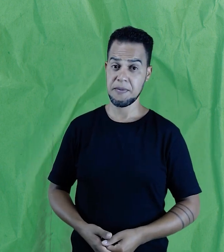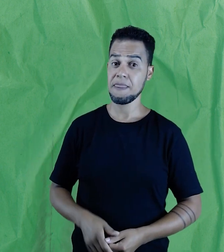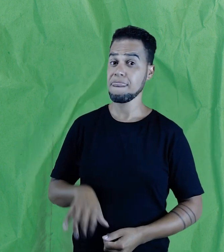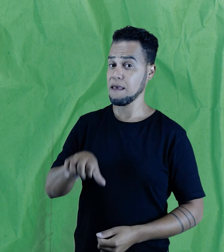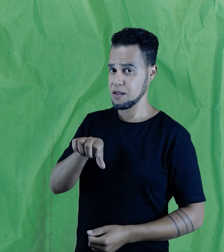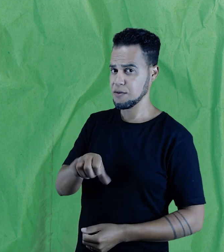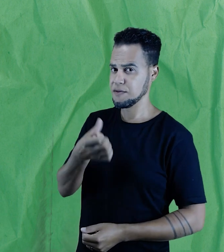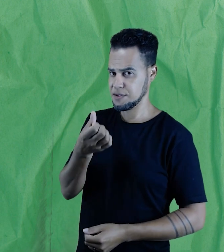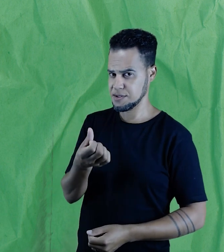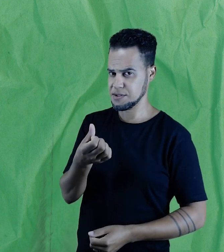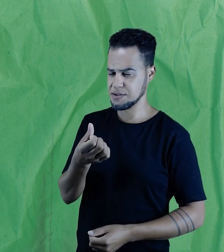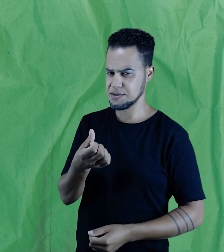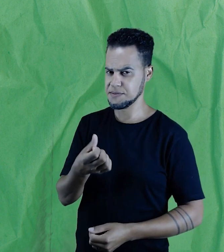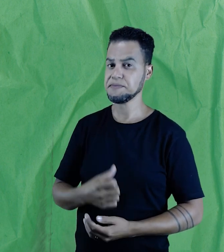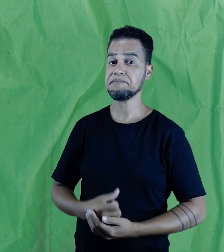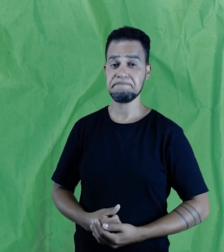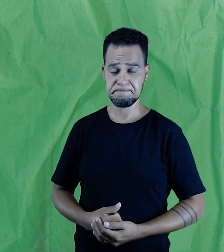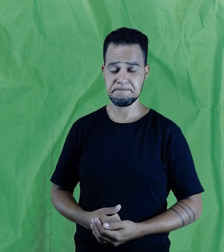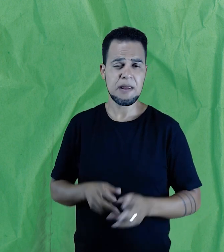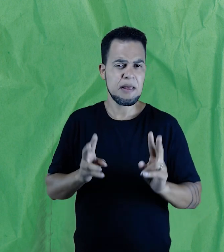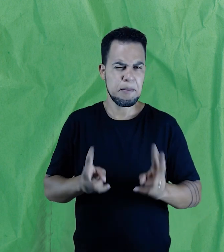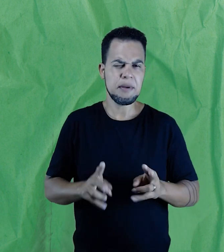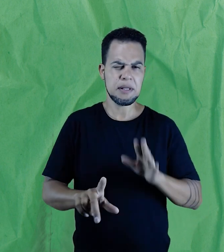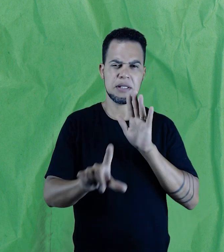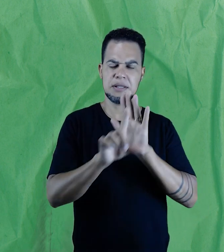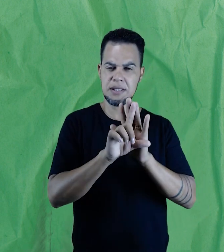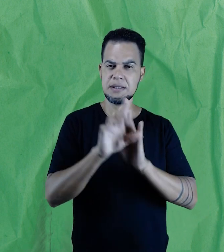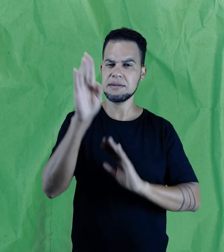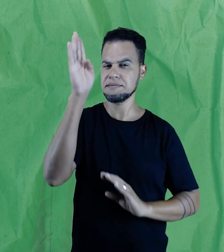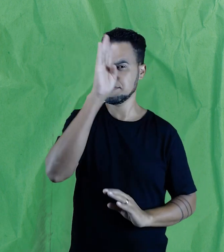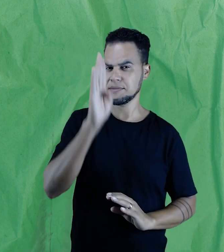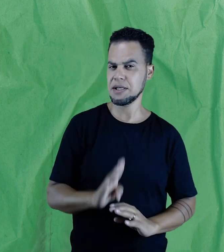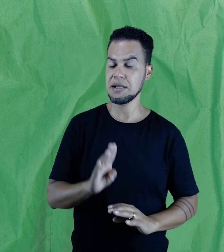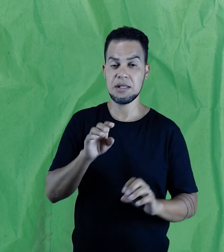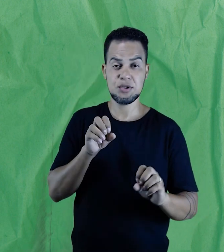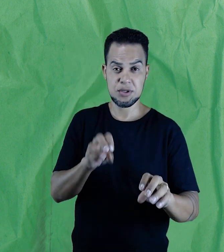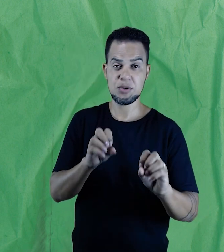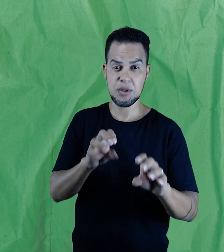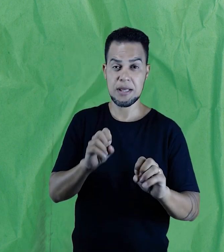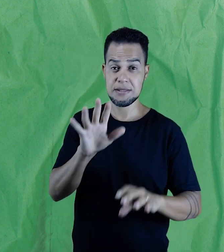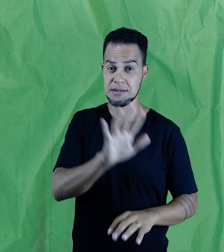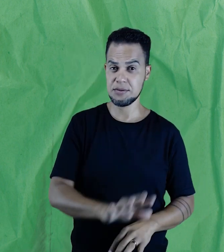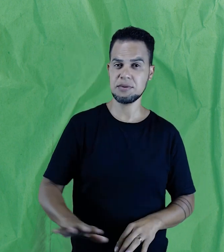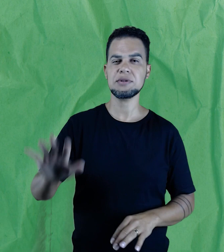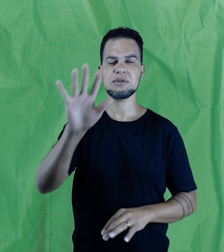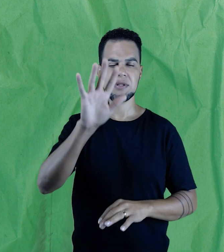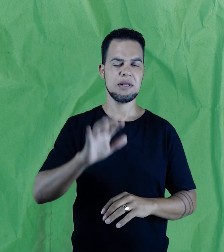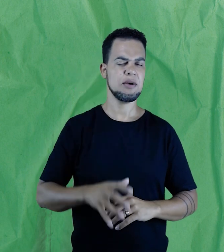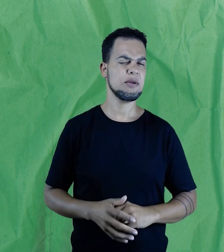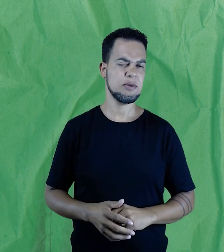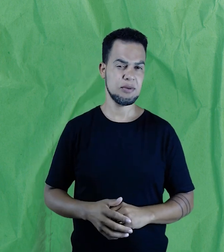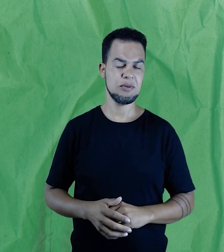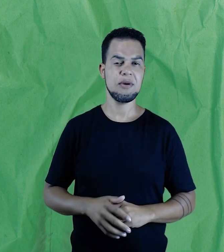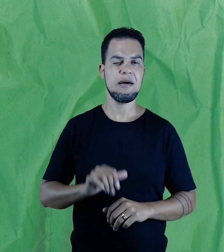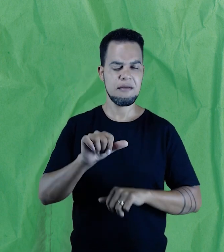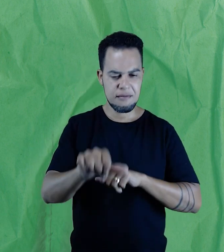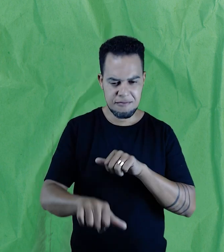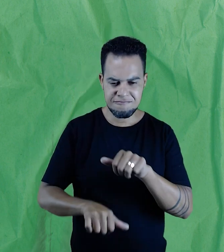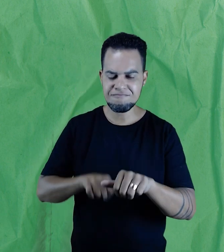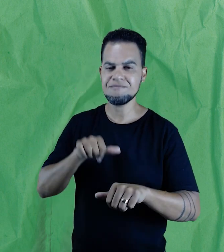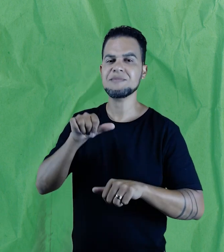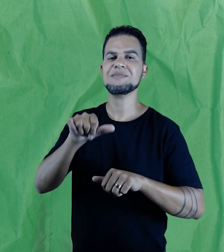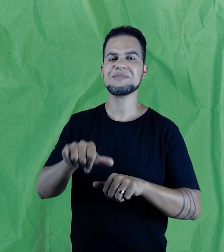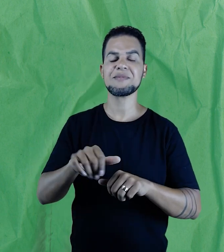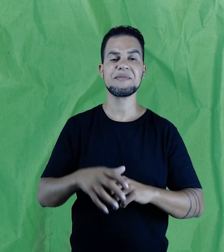Em 96, a mesma lei brasileira da educação nacional, ela se